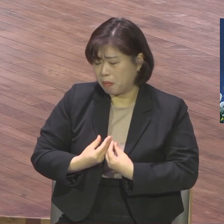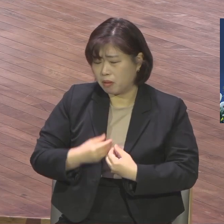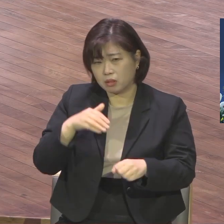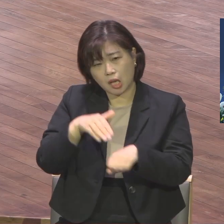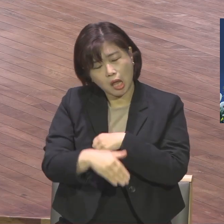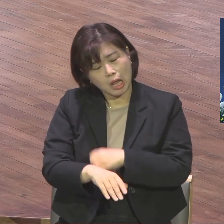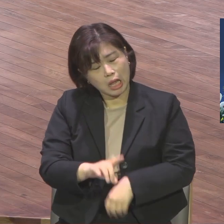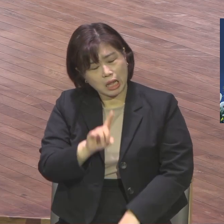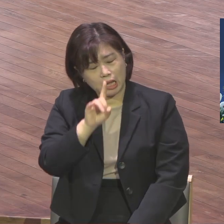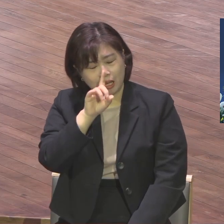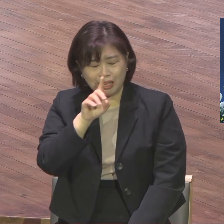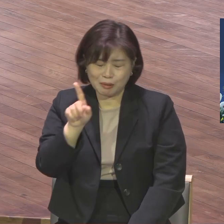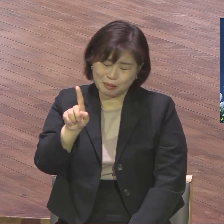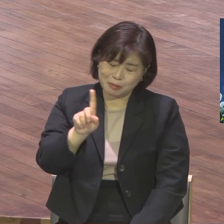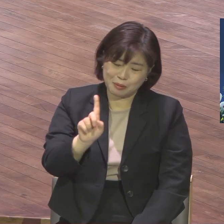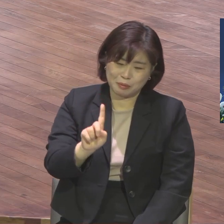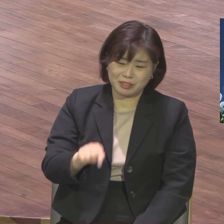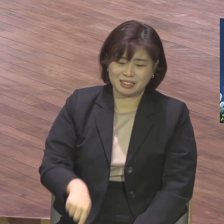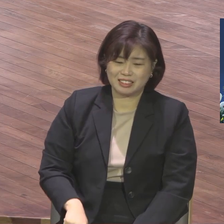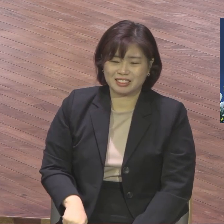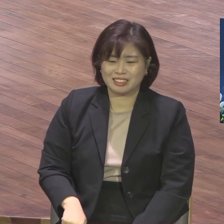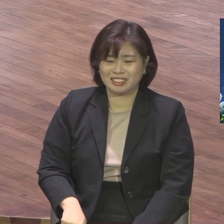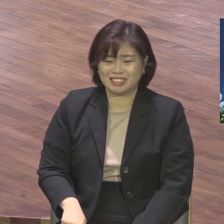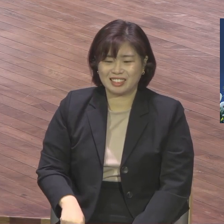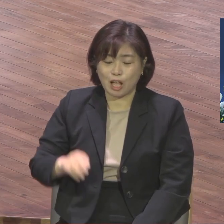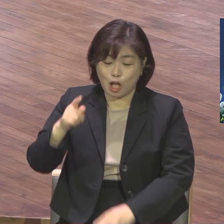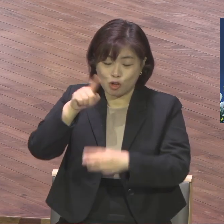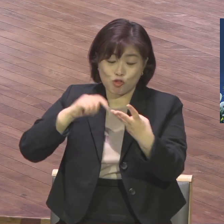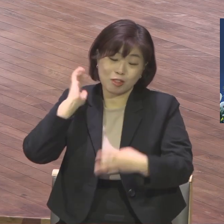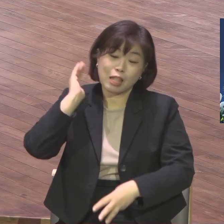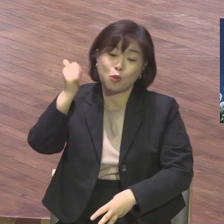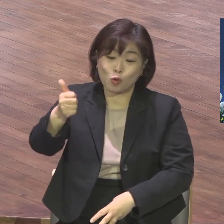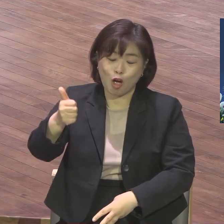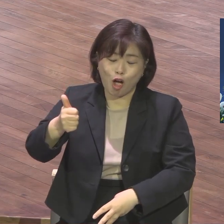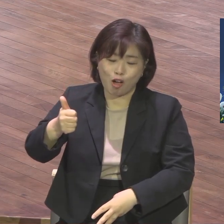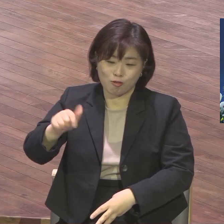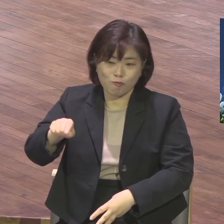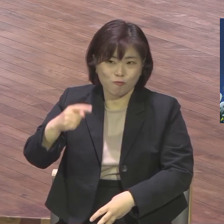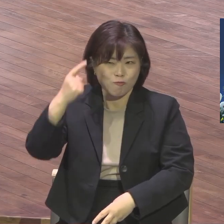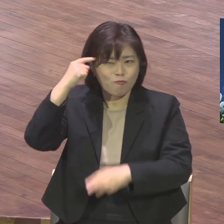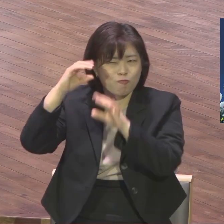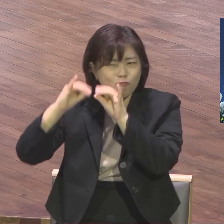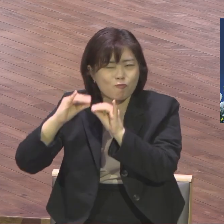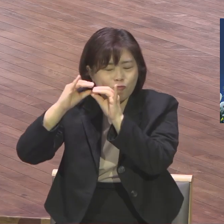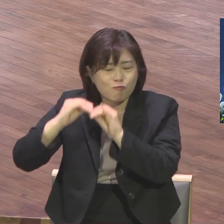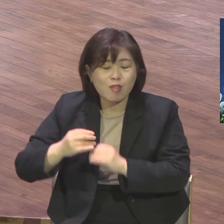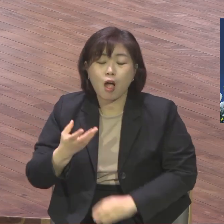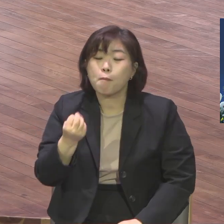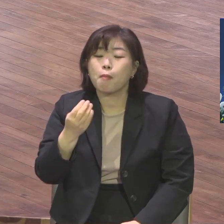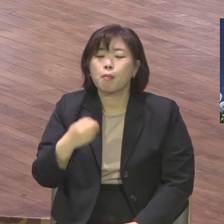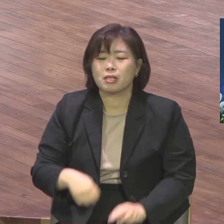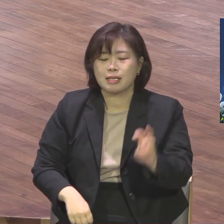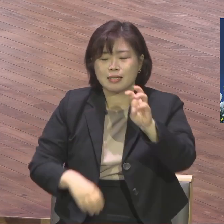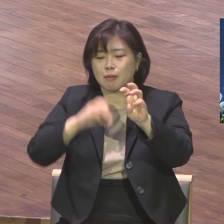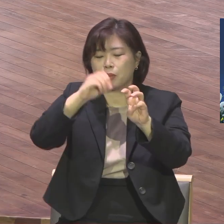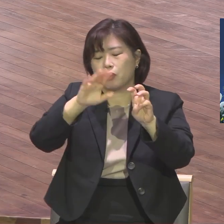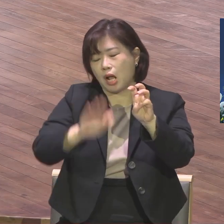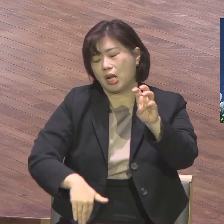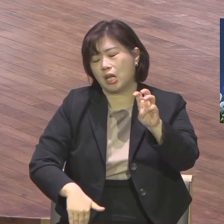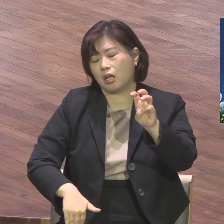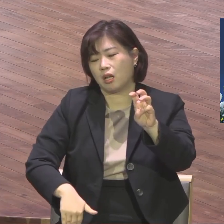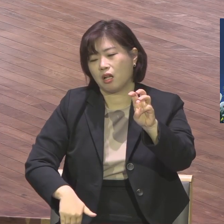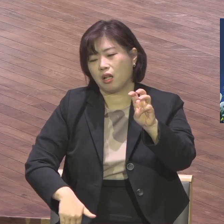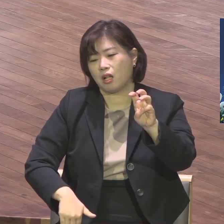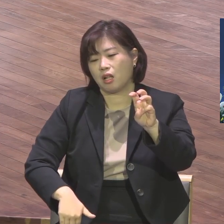지금 30% 이하예요. 이런 역사상 공화국 육공화국 역사상 최저가 최저.